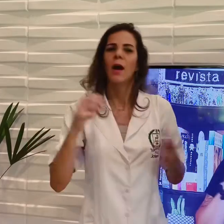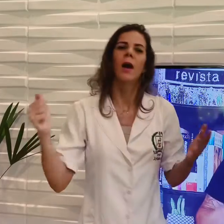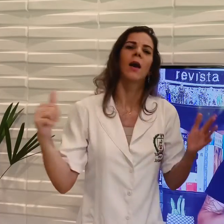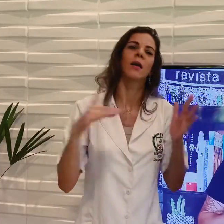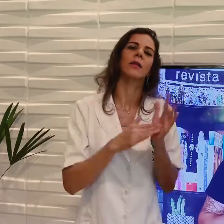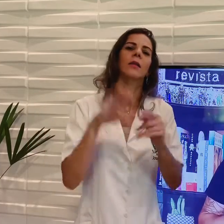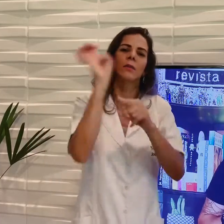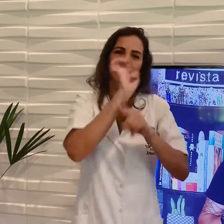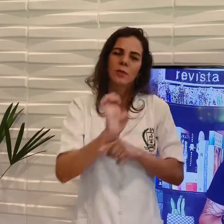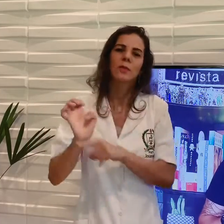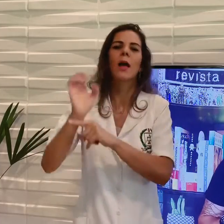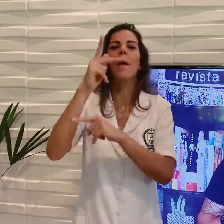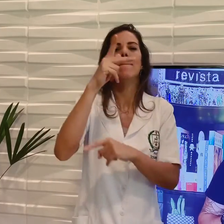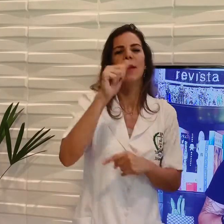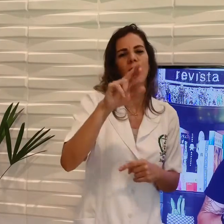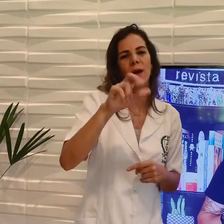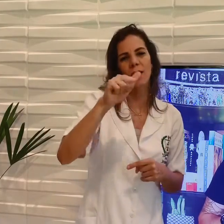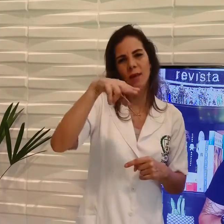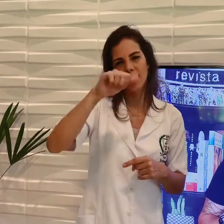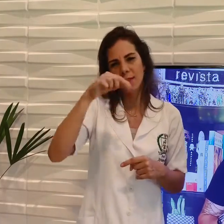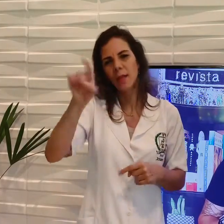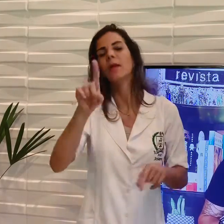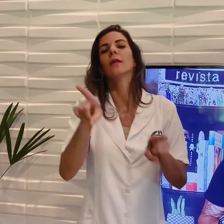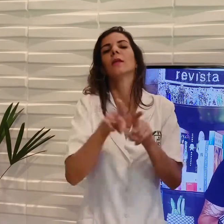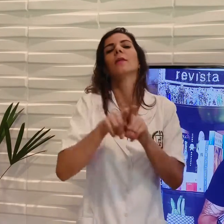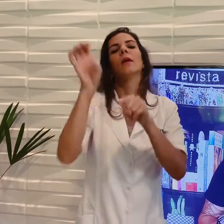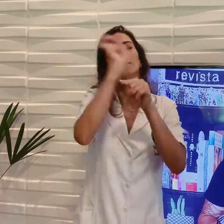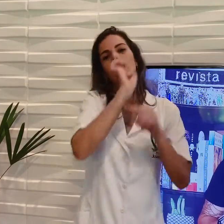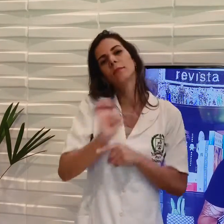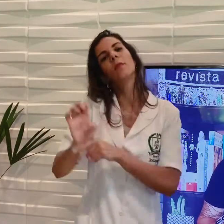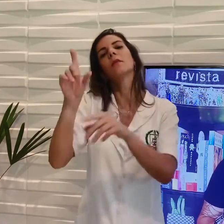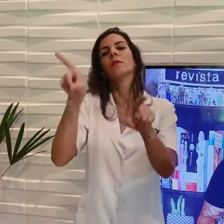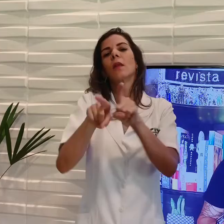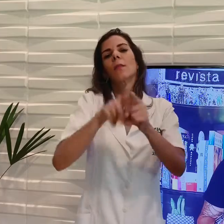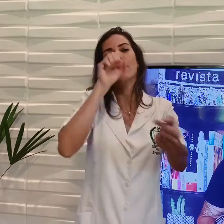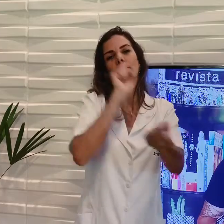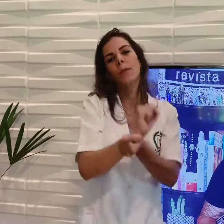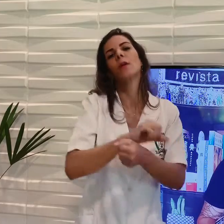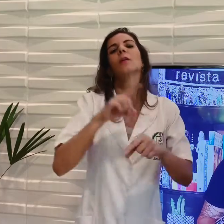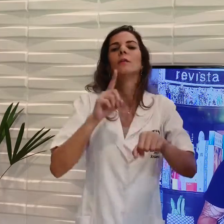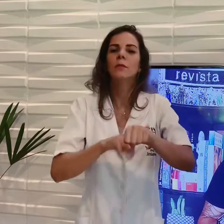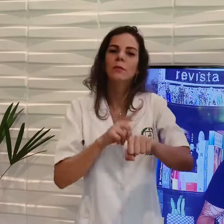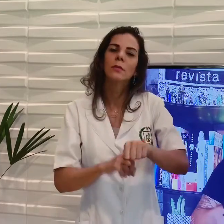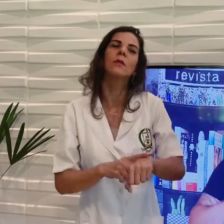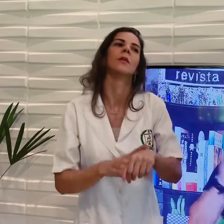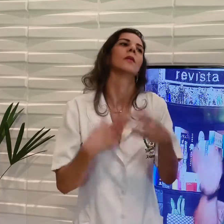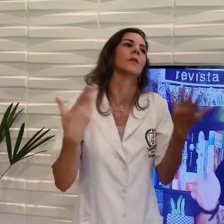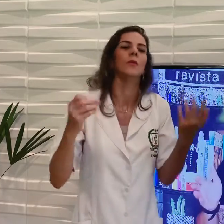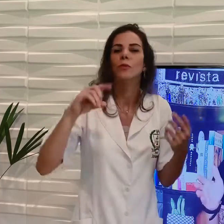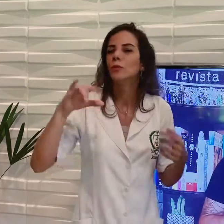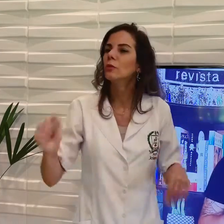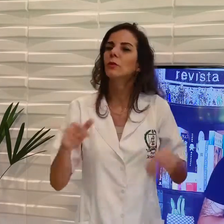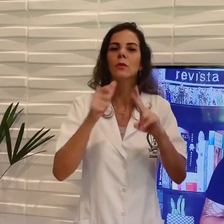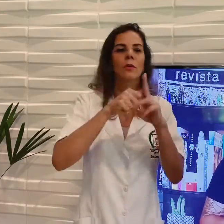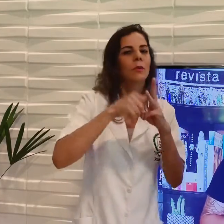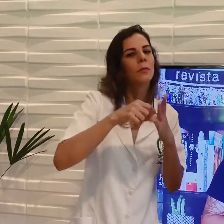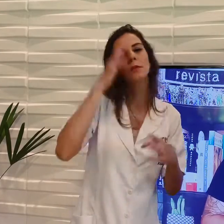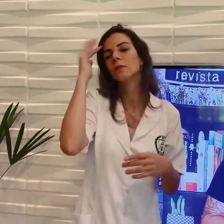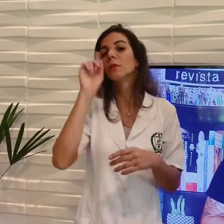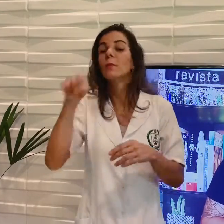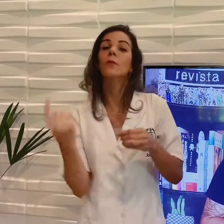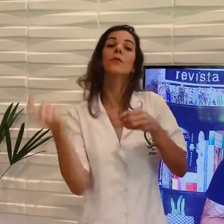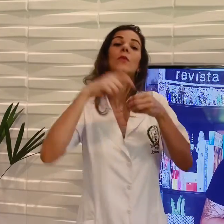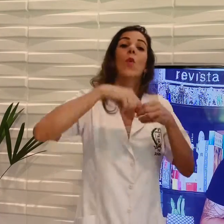no estado do Paraná, e o seu estadual precisou ser paralisado também por tempo indeterminado. No final, quando retornou, eram quase